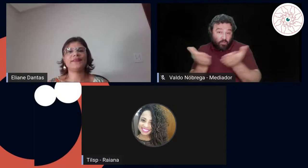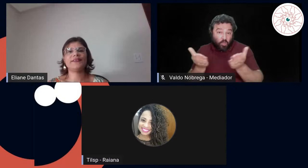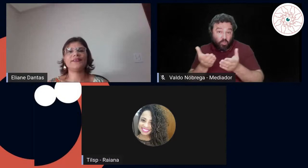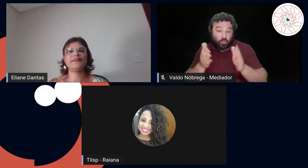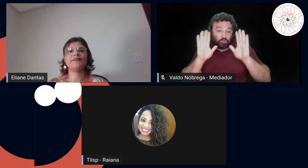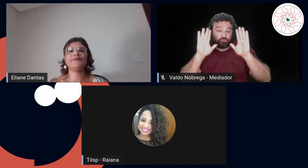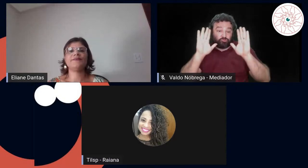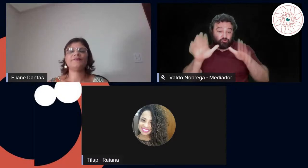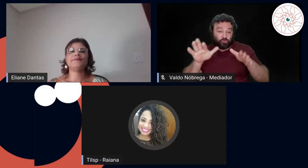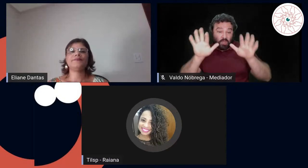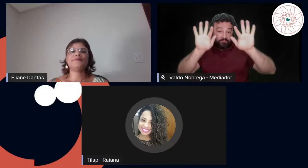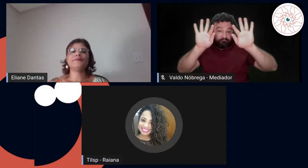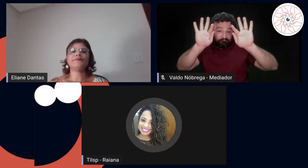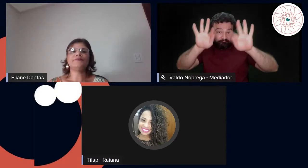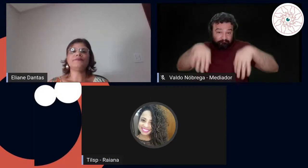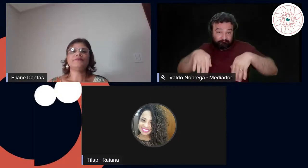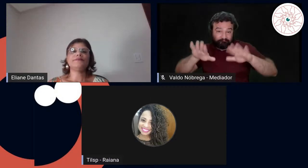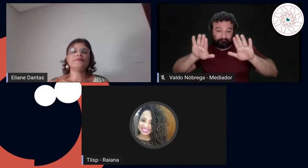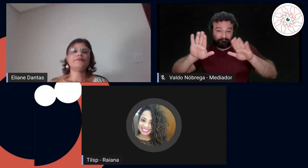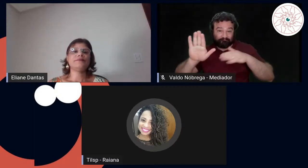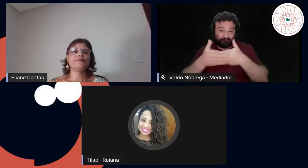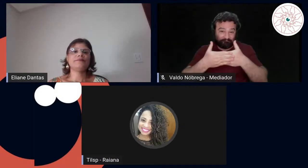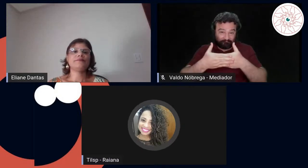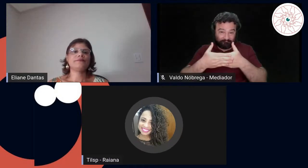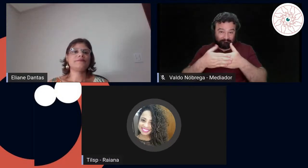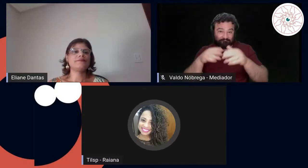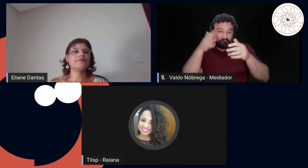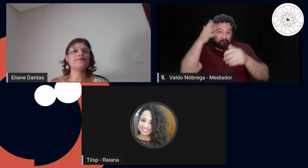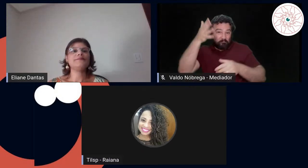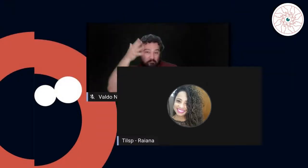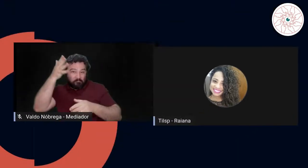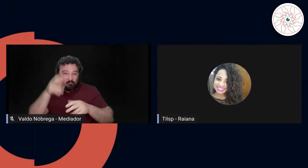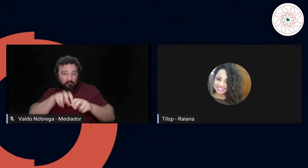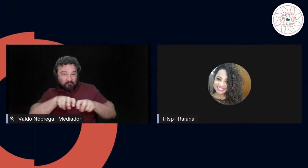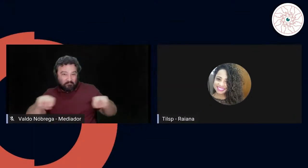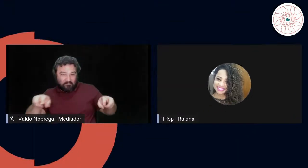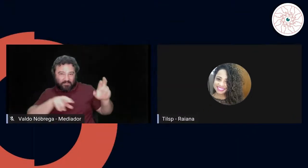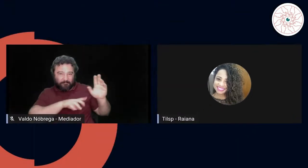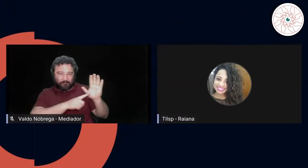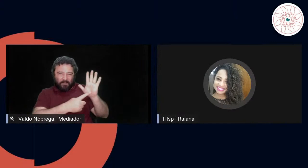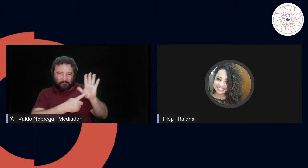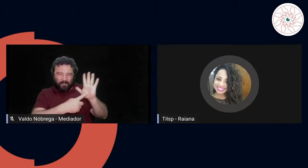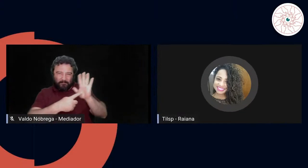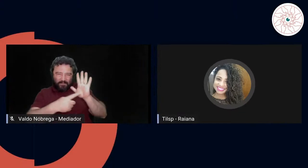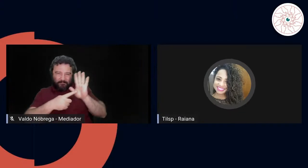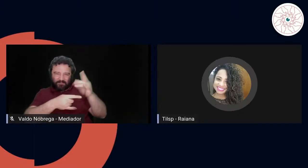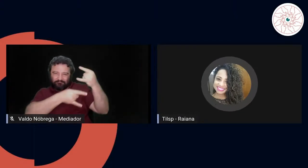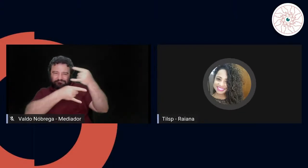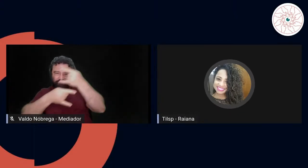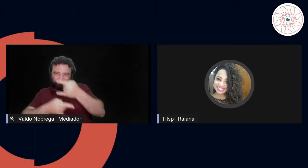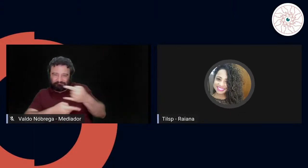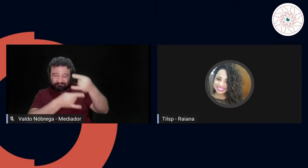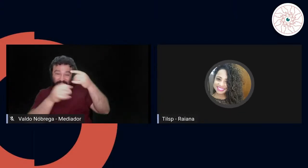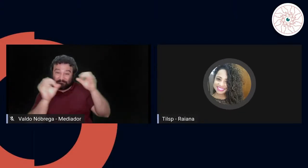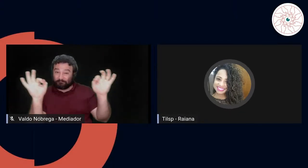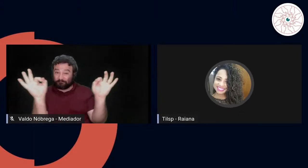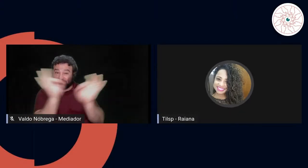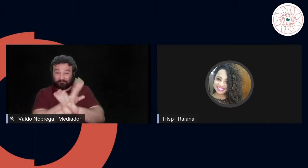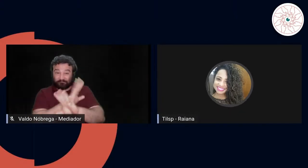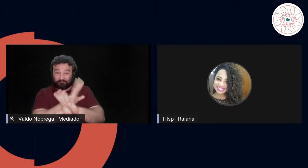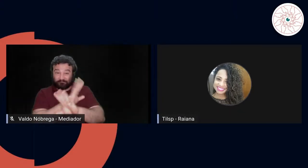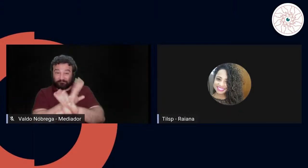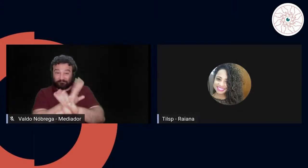para mim. Neste momento já estamos findando, eh, findamos as apresentações